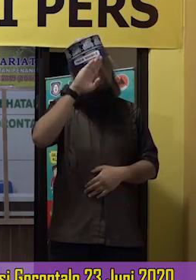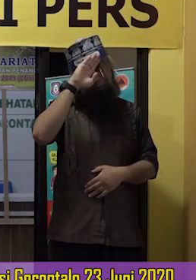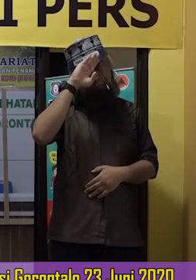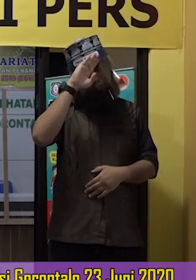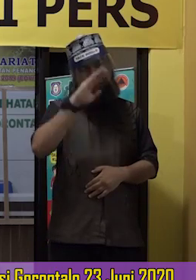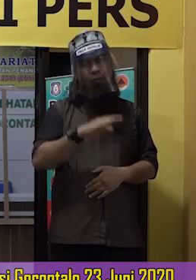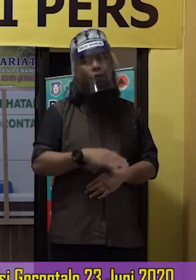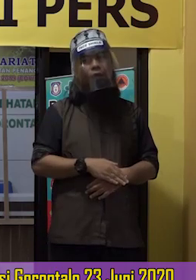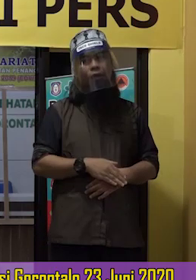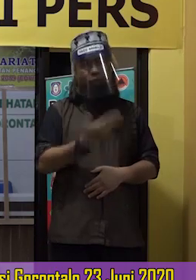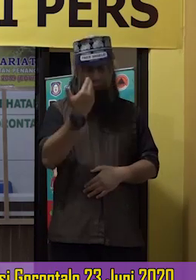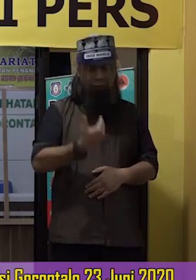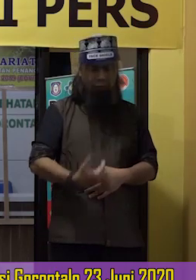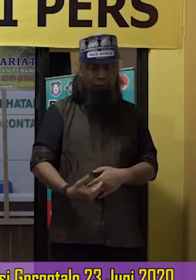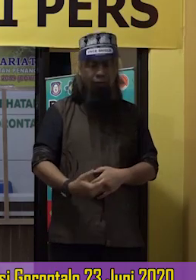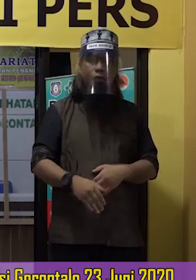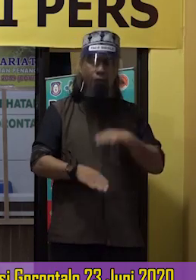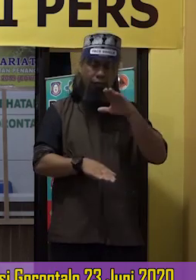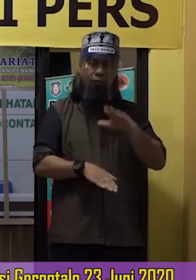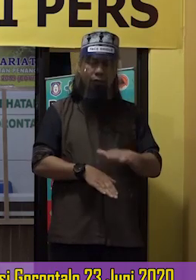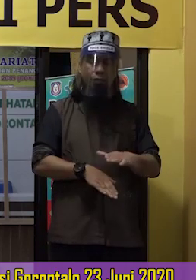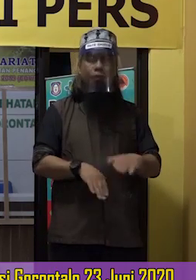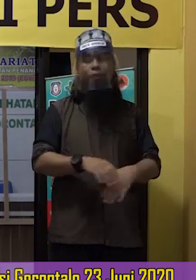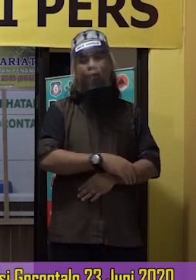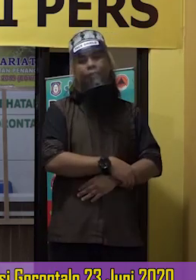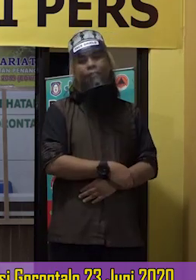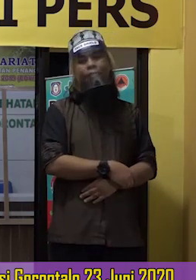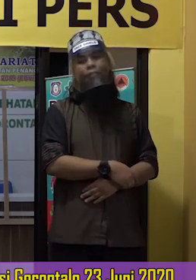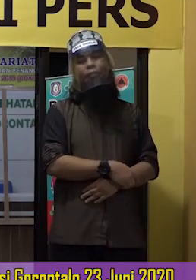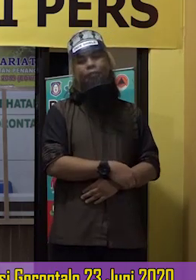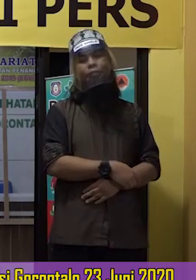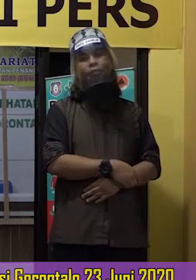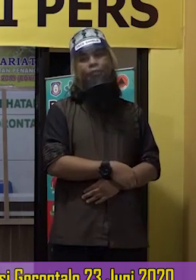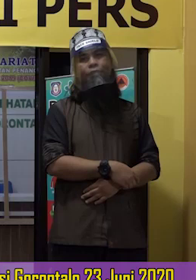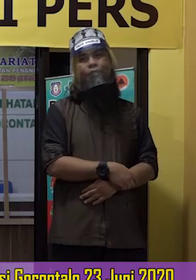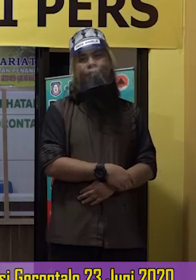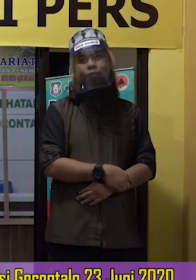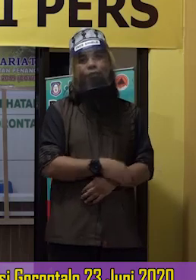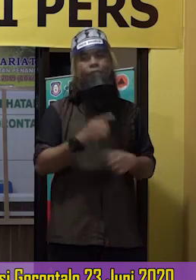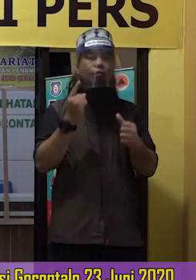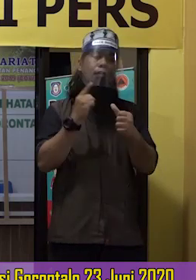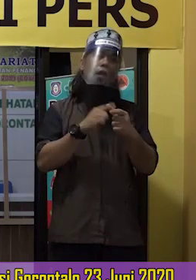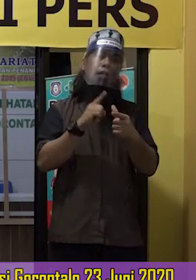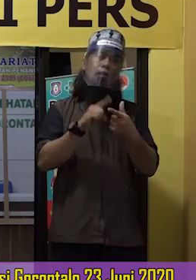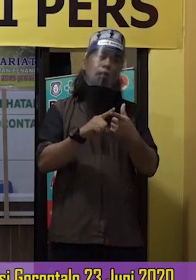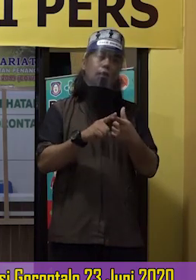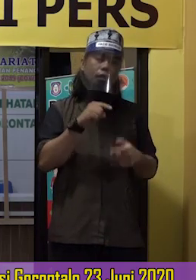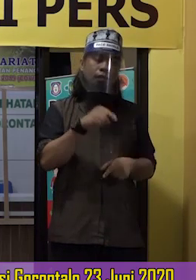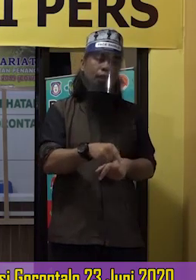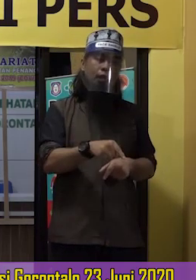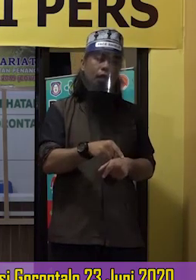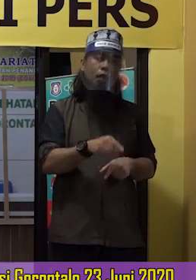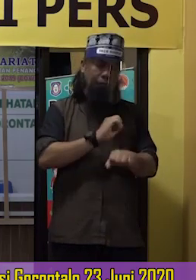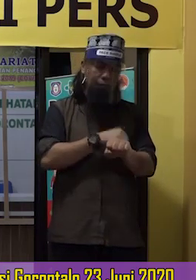PDP yang gejala ringan, ataupun orang yang kontak erat, kontak